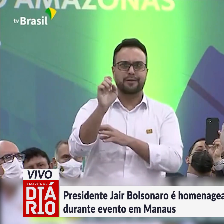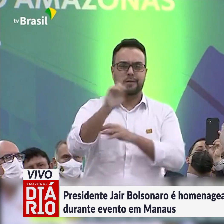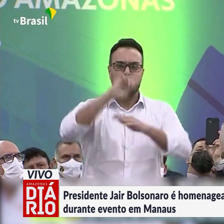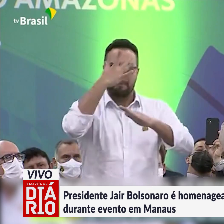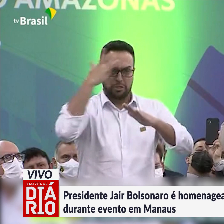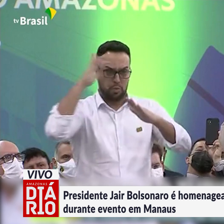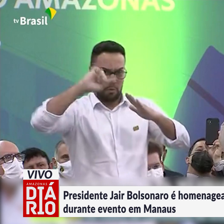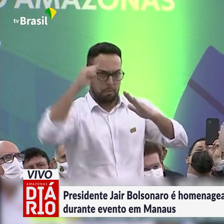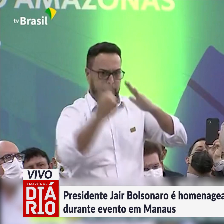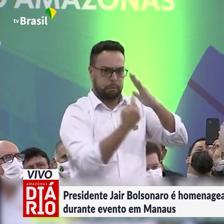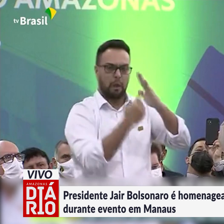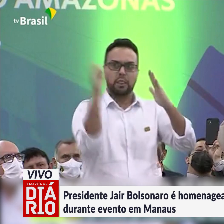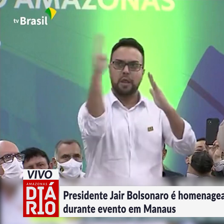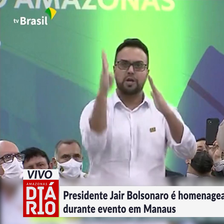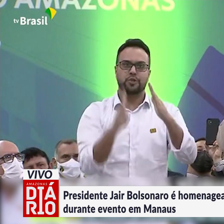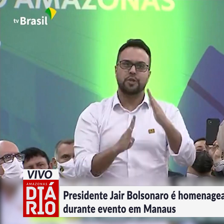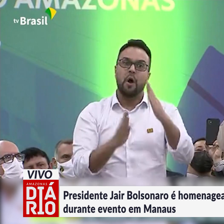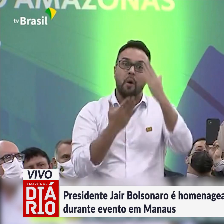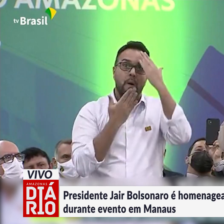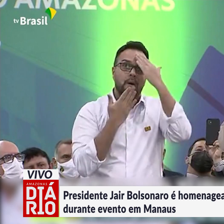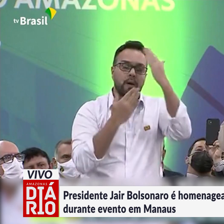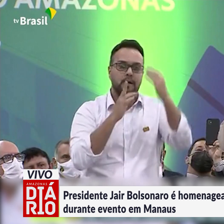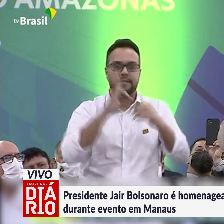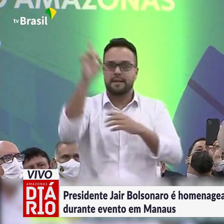Graças a Deus, isso não aconteceu.